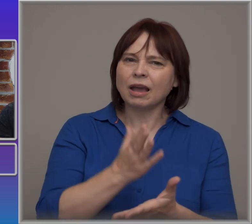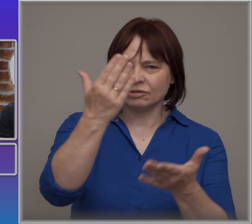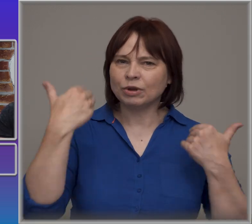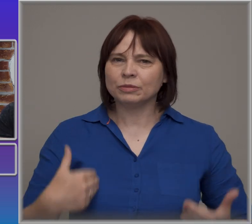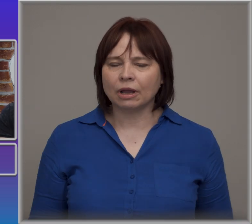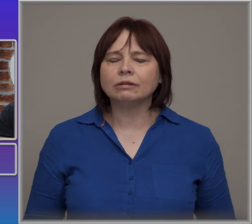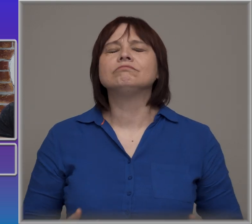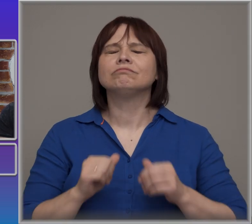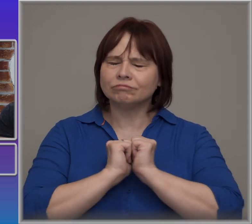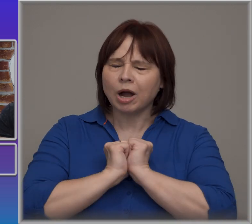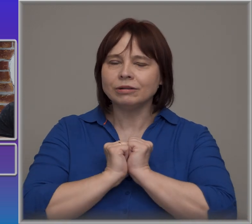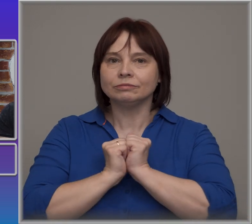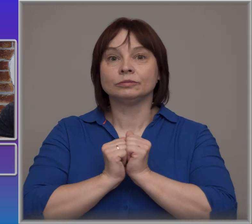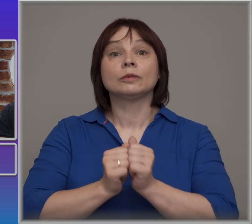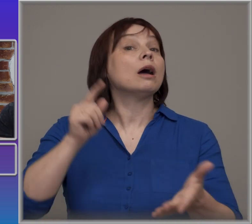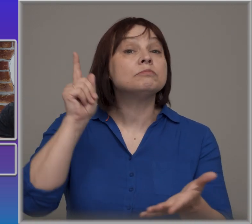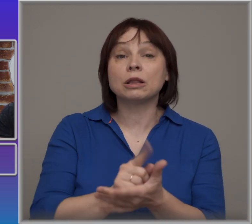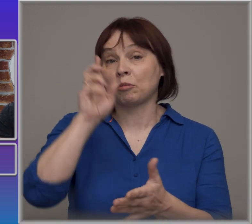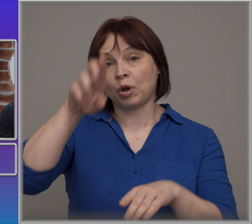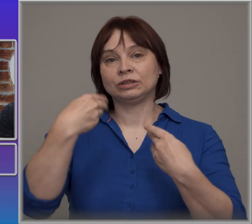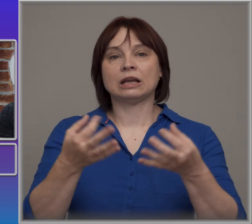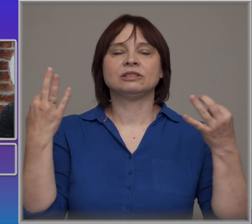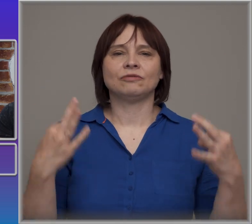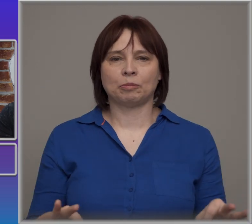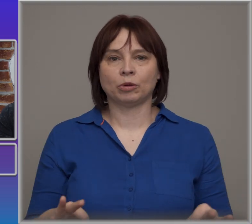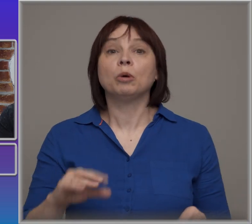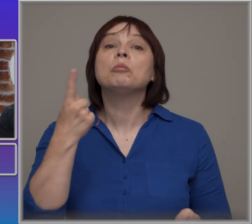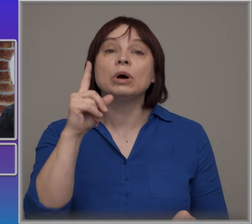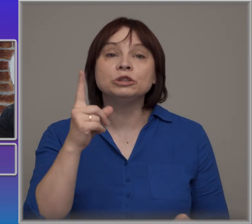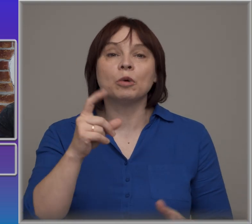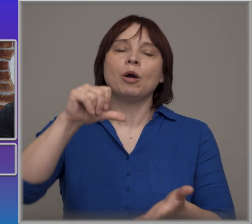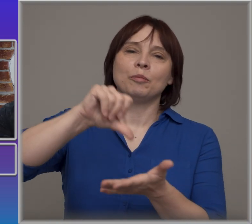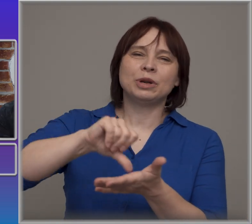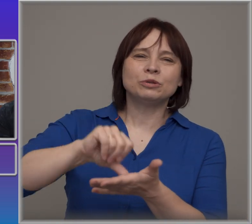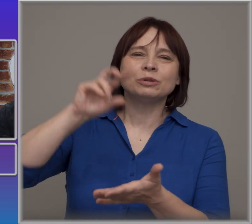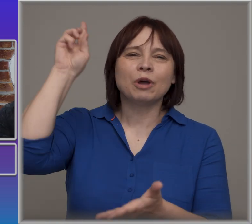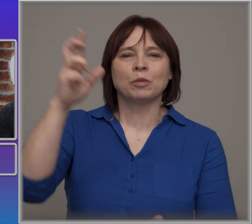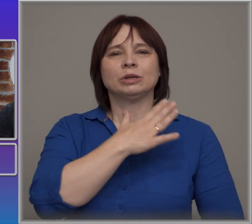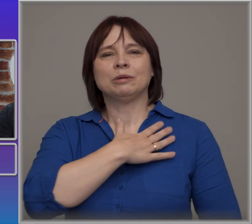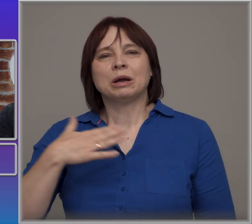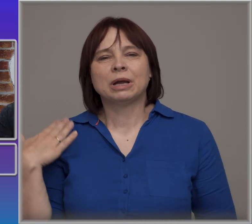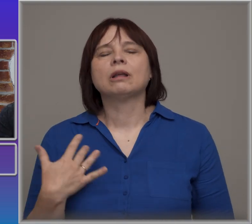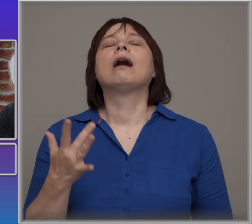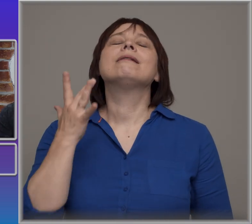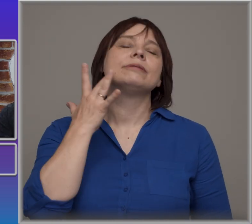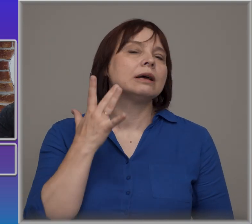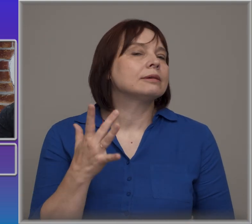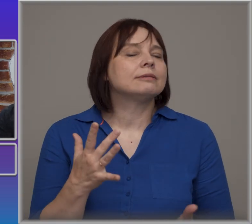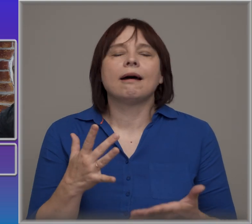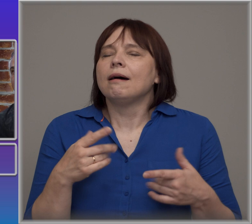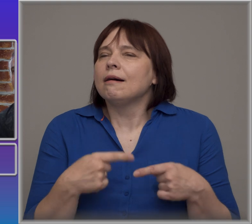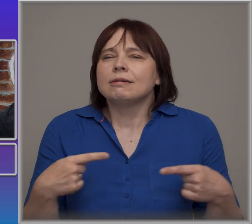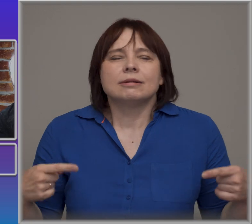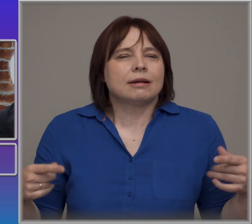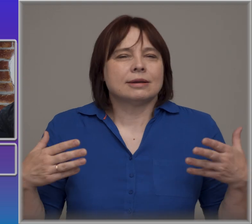от силы Духа Святого, от присутствия Божьего, всегда распадается всякое ярмо,